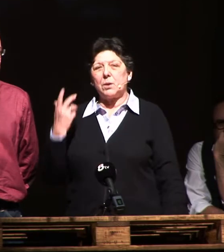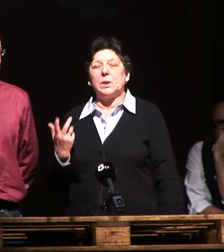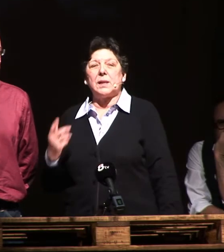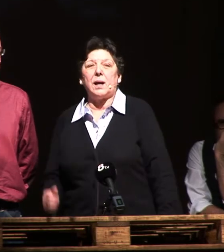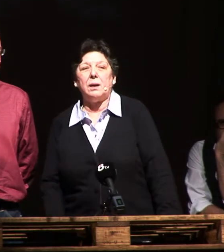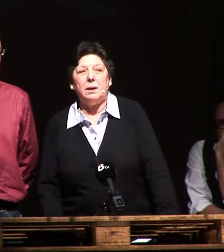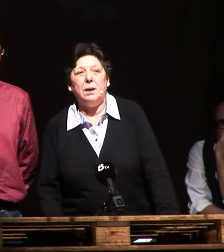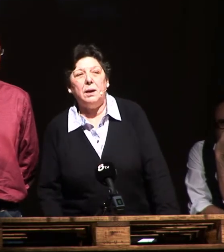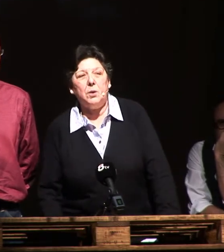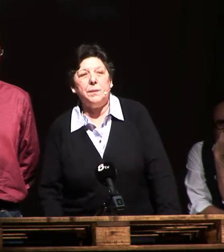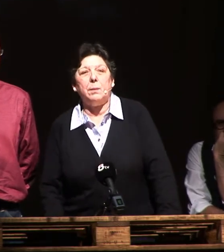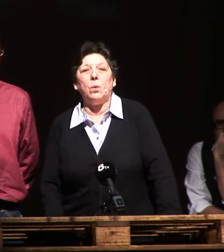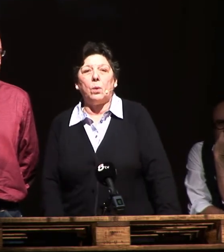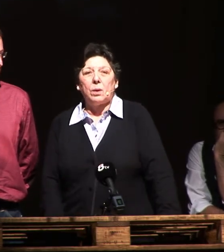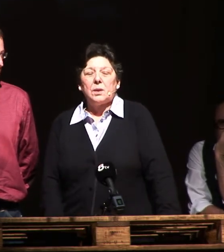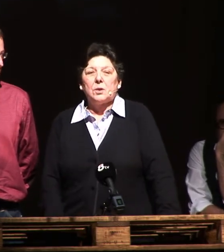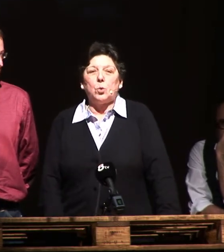perquè